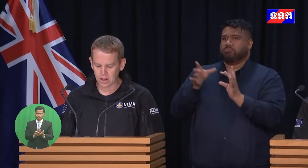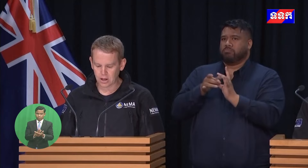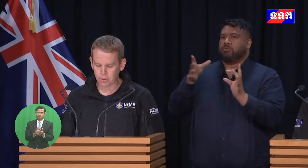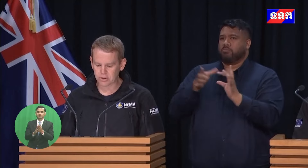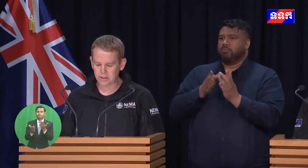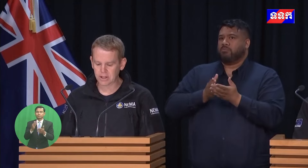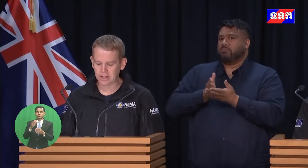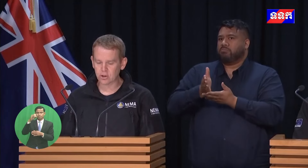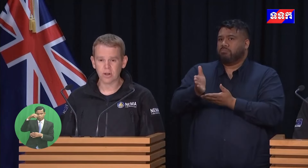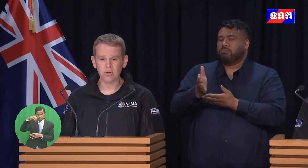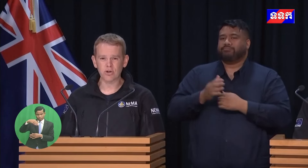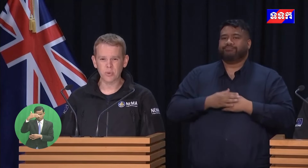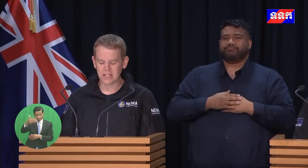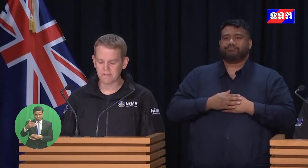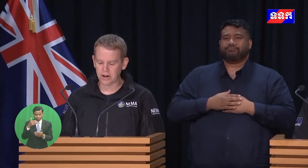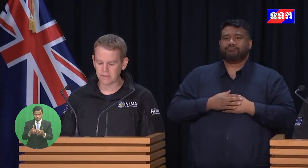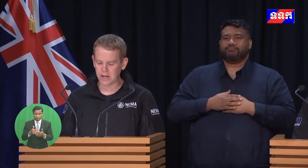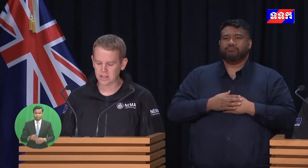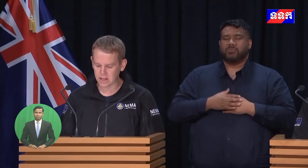នៅប៉ុន្មានថ្ងៃខាងមុខនេះផងដែរ